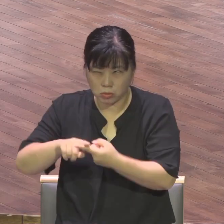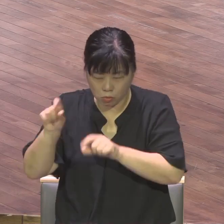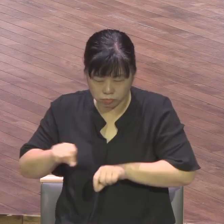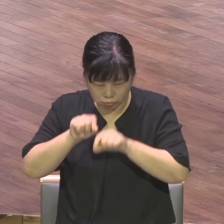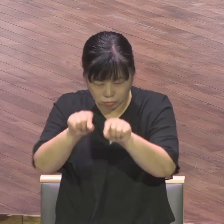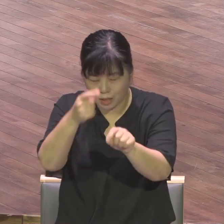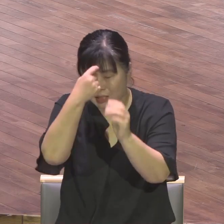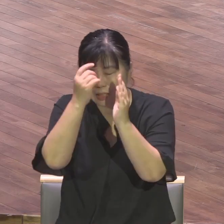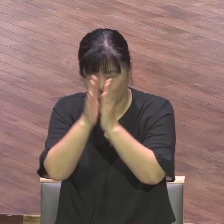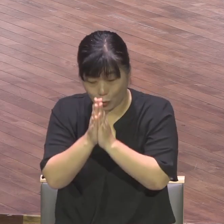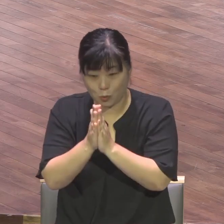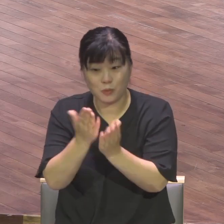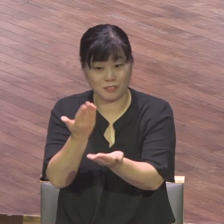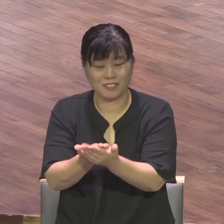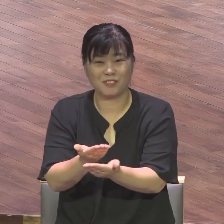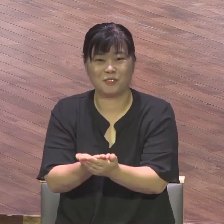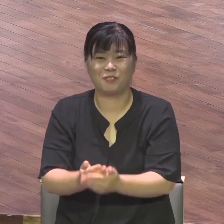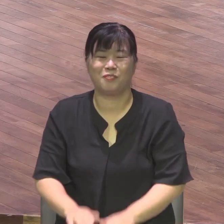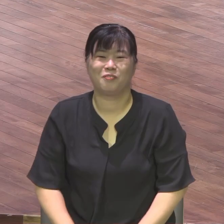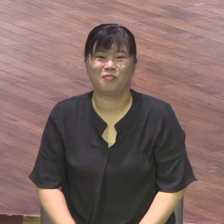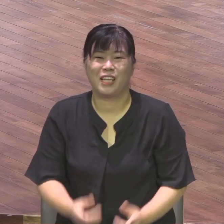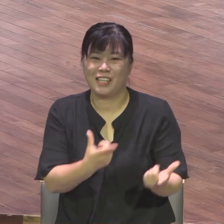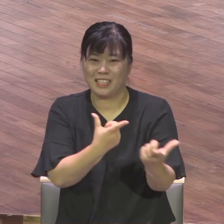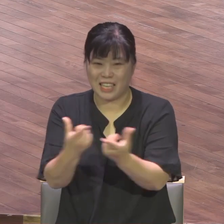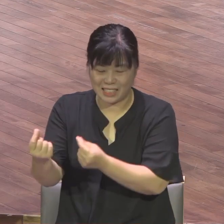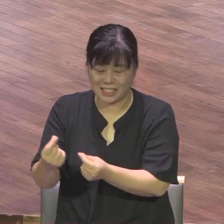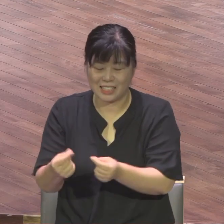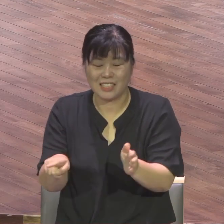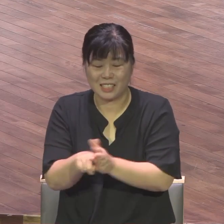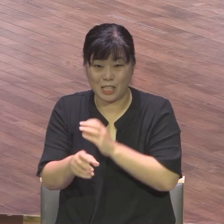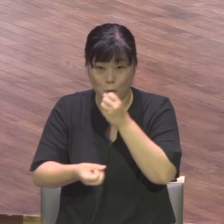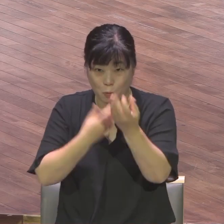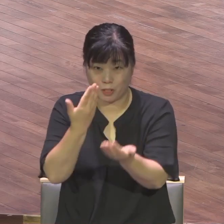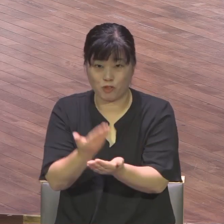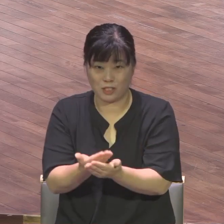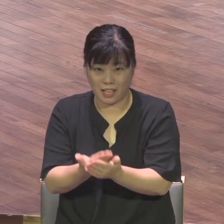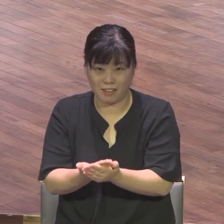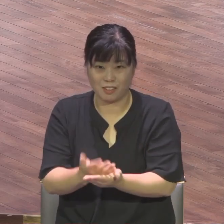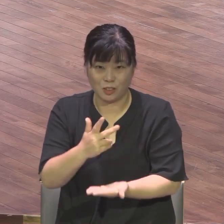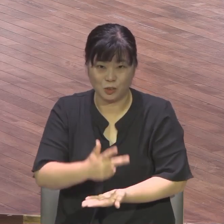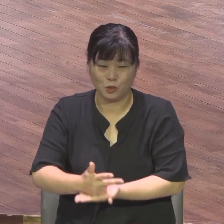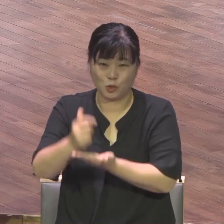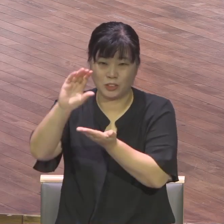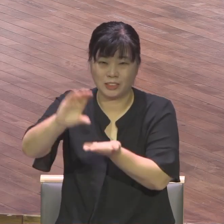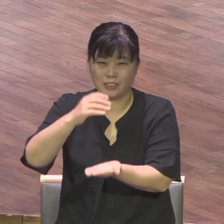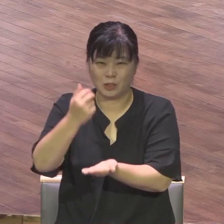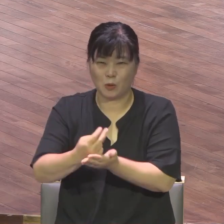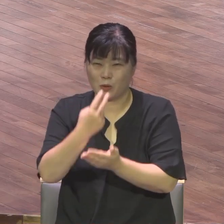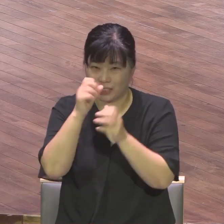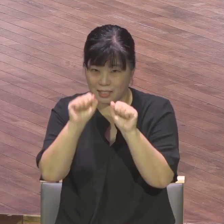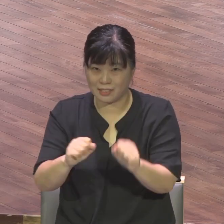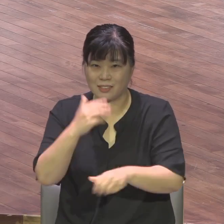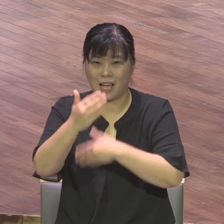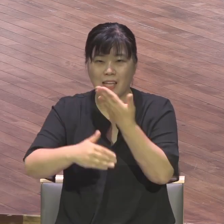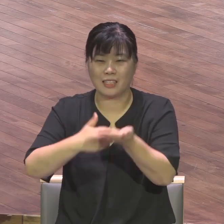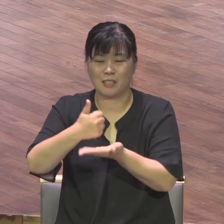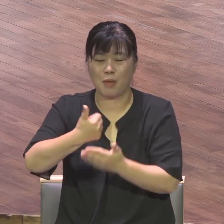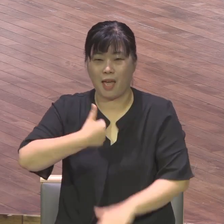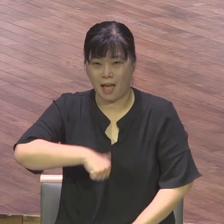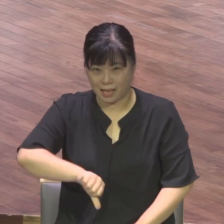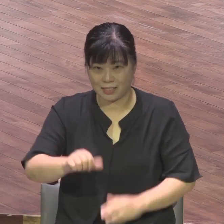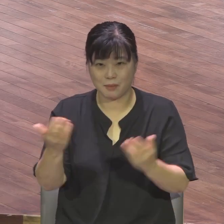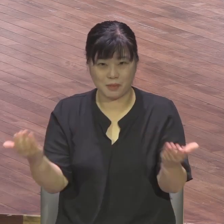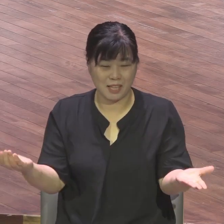너무나 은혜로운 찬이었습니다. 신앙 고백합니다. 주는 그리스도시요 살아계신 하나님의